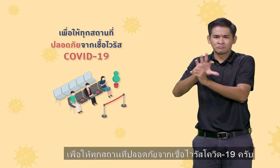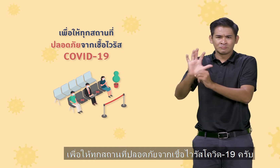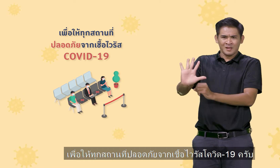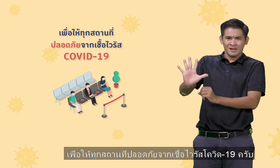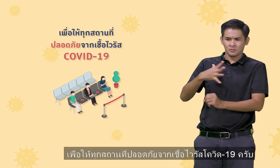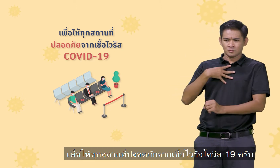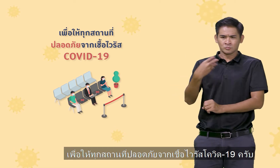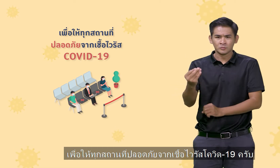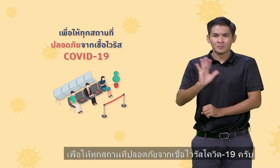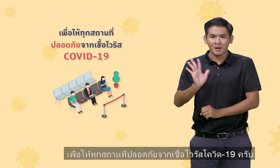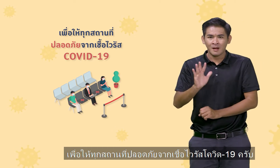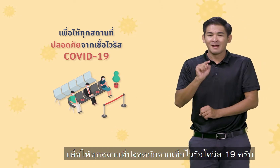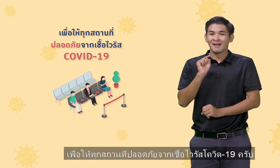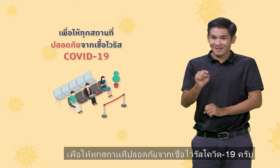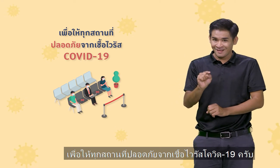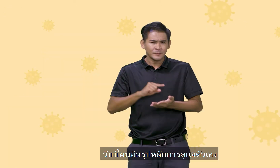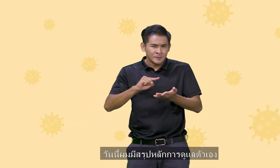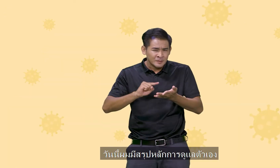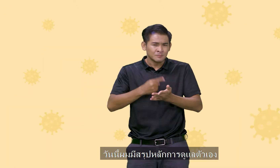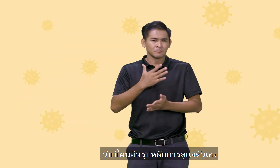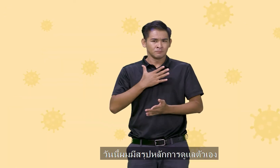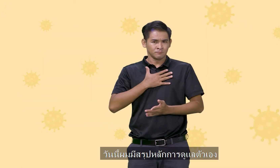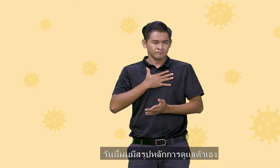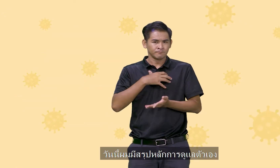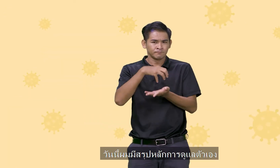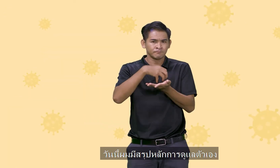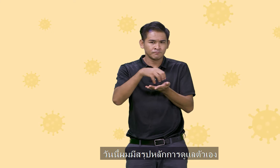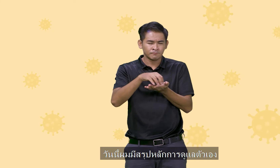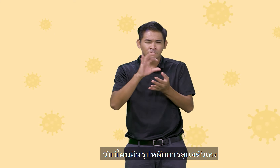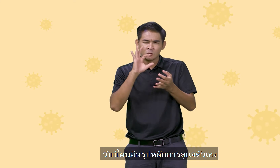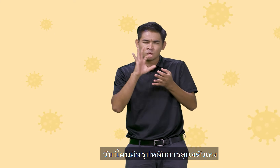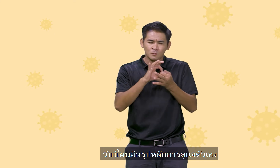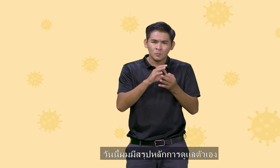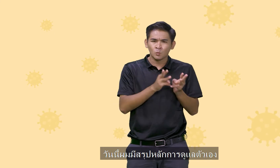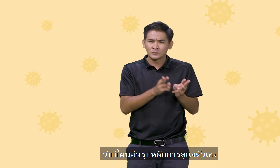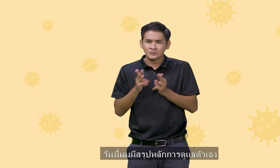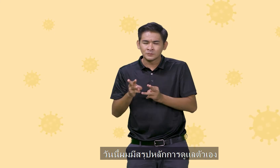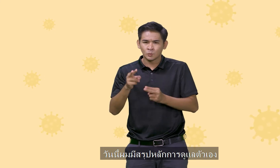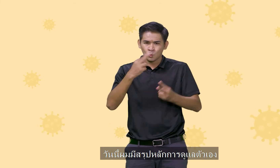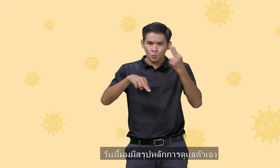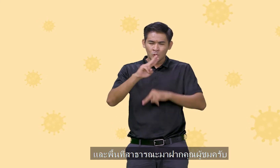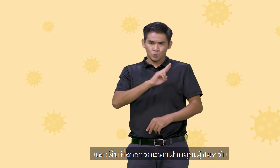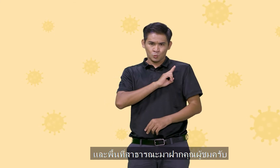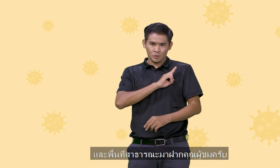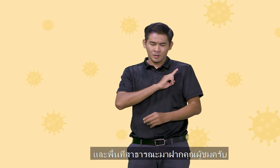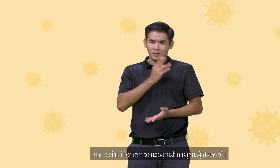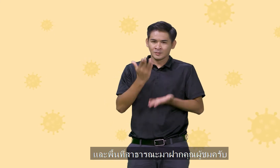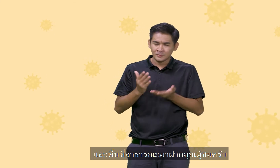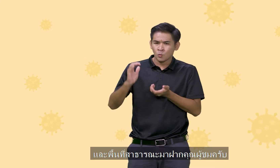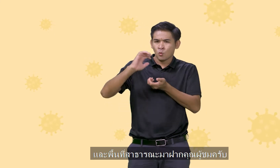จากเชื้อไวรัสโควิด-19 ครับวันนี้ผมมีสรุปหลักการดูแลตัวเองและพื้นที่สาธารณะมาฝ